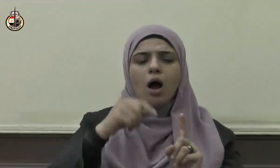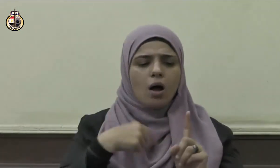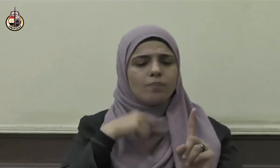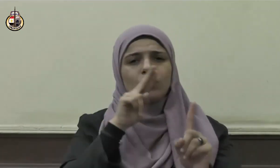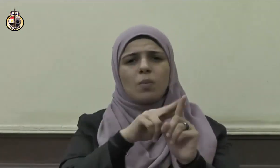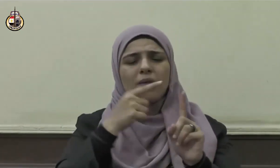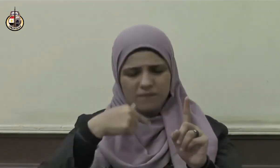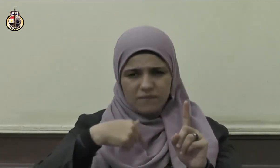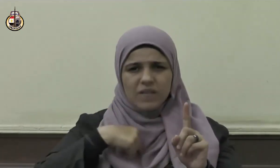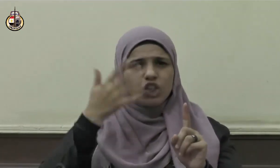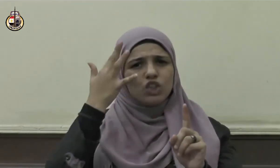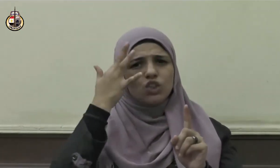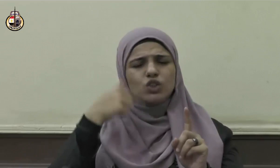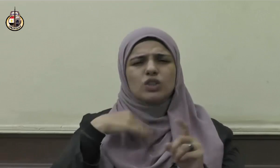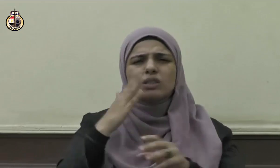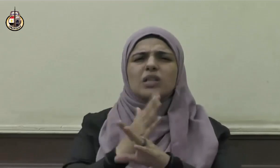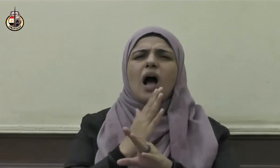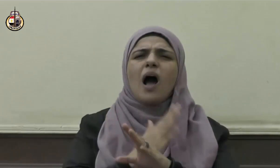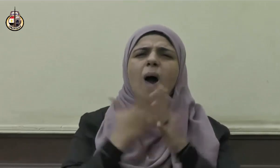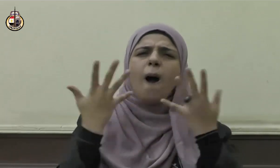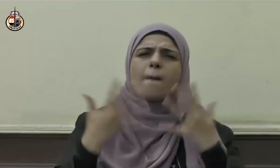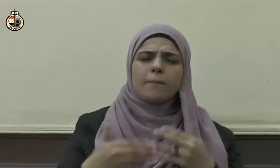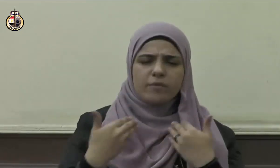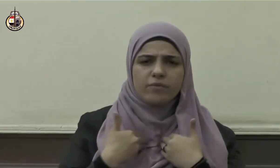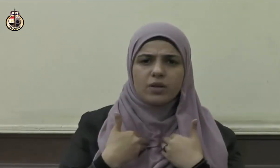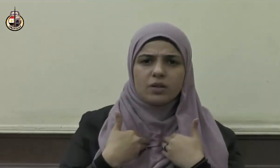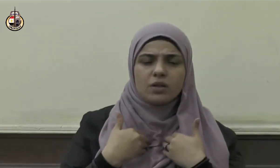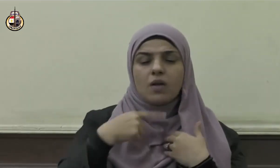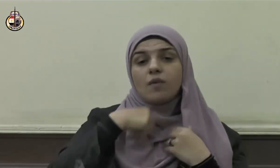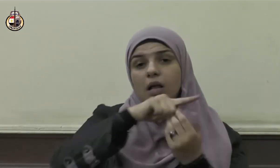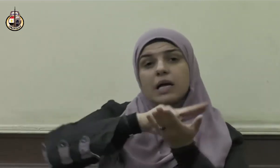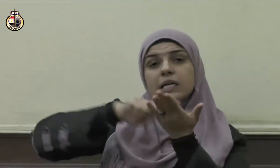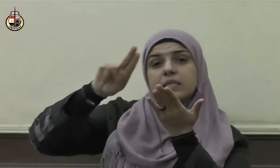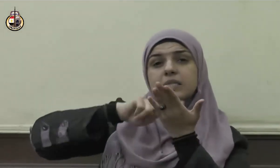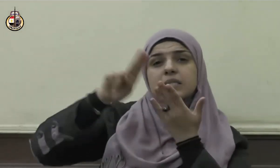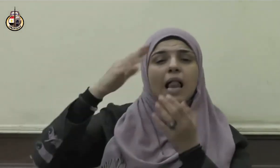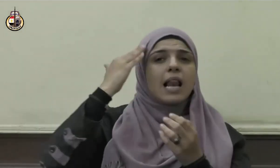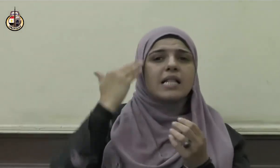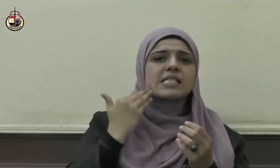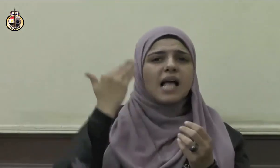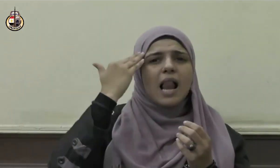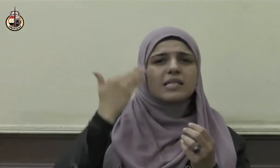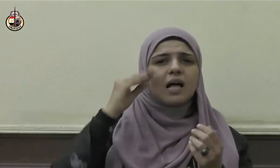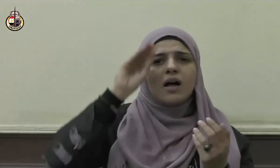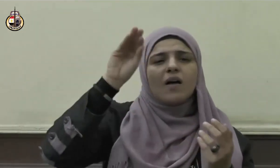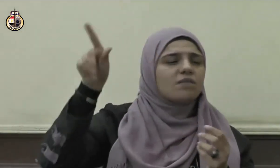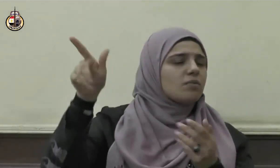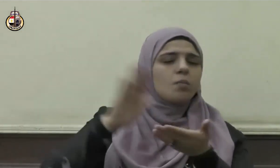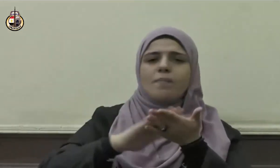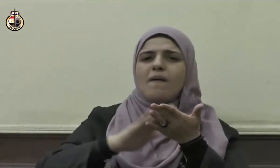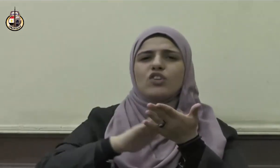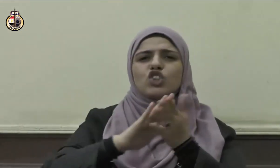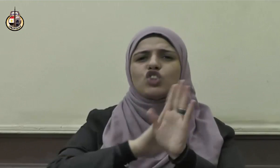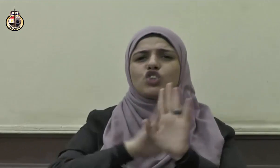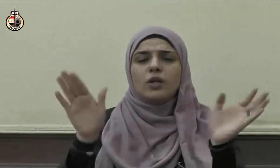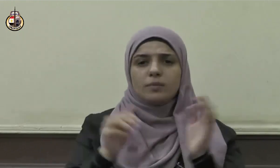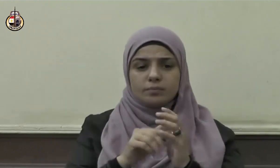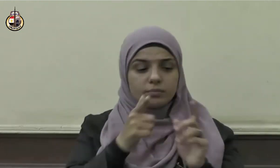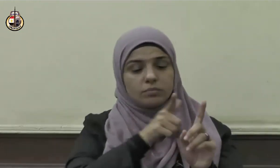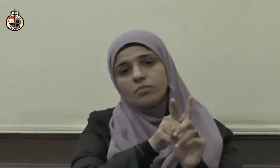أصابني الجهد، فأرسل إلى نسائه فلم يجد عندهن شيئا، فقال رسول الله